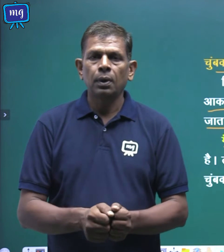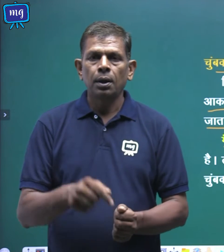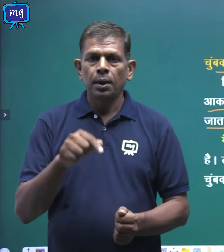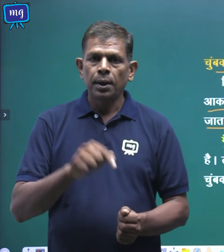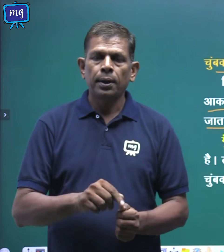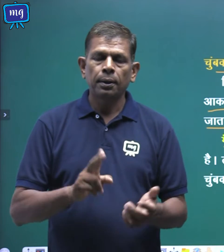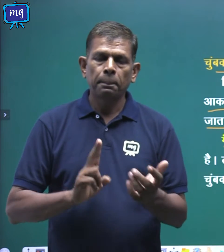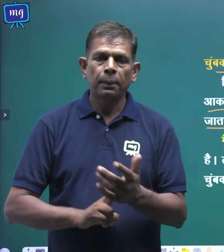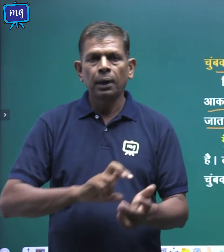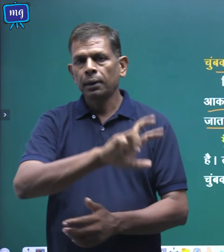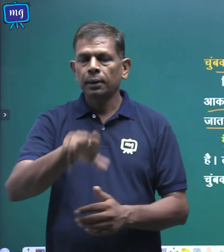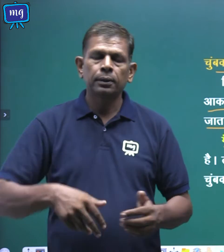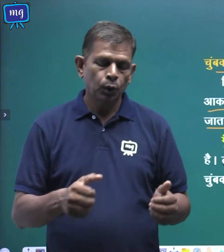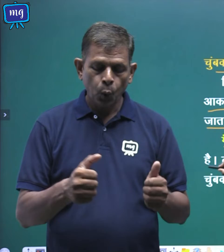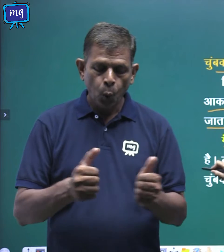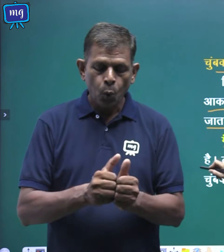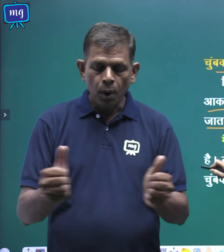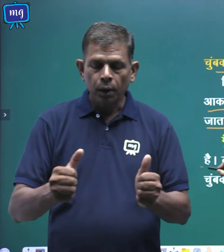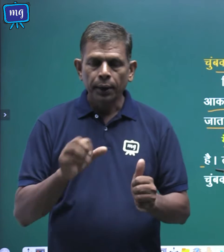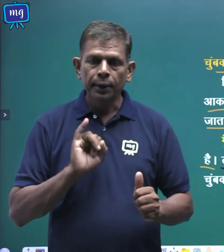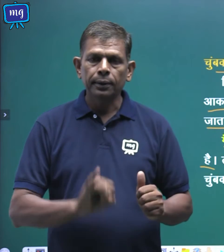एक प्राकृतिक चुंबक है।